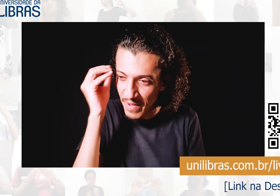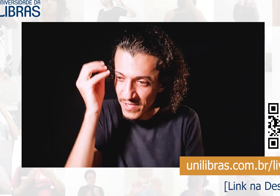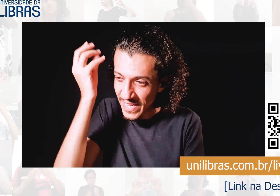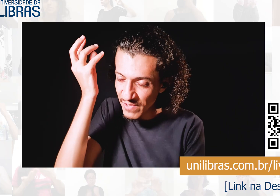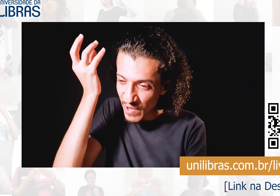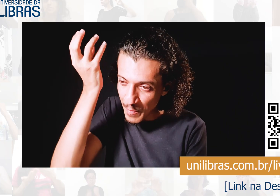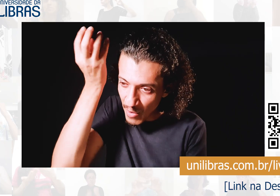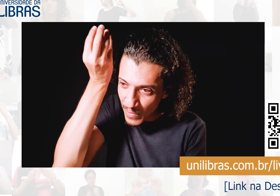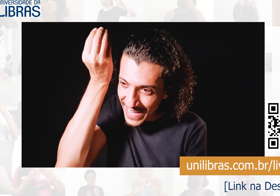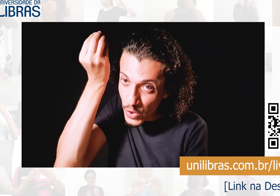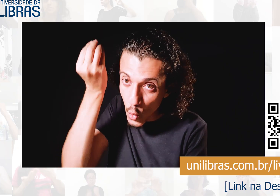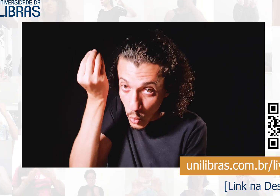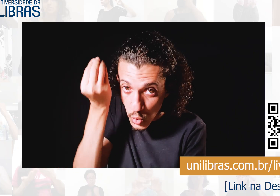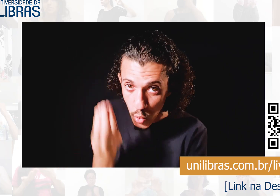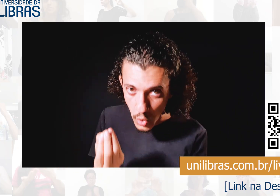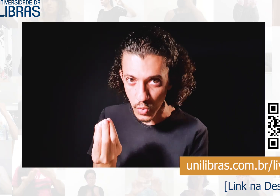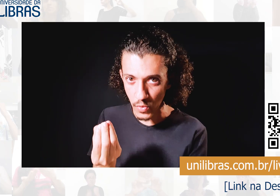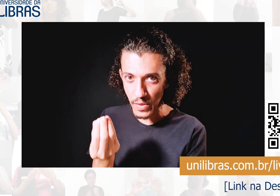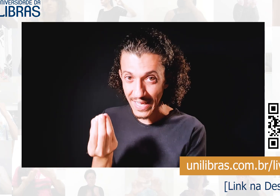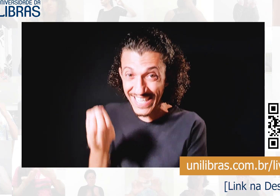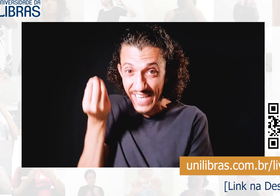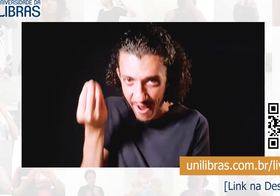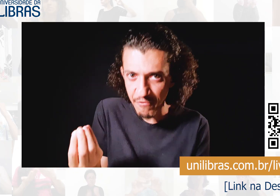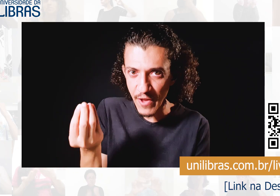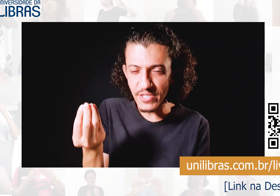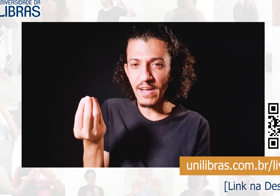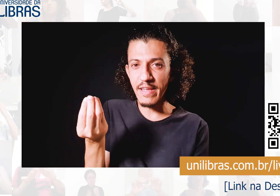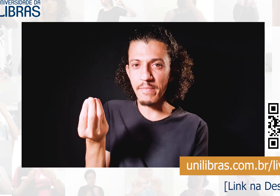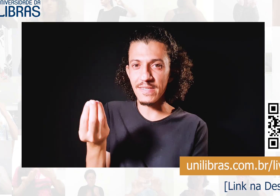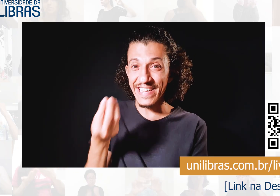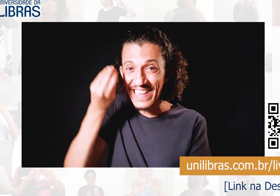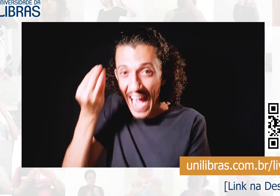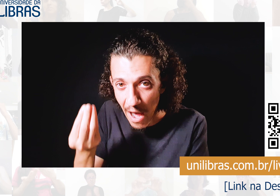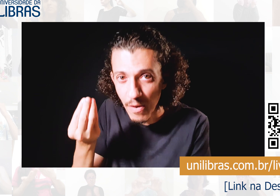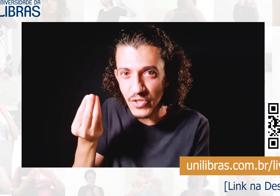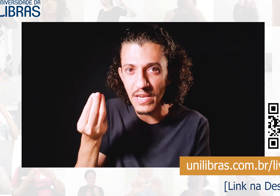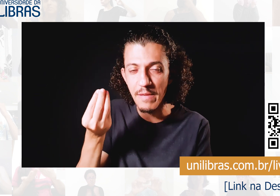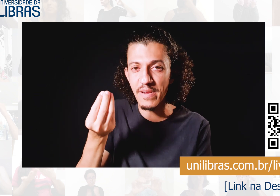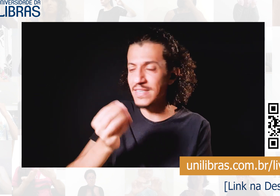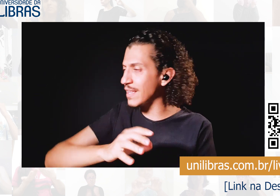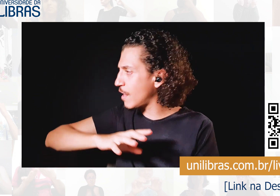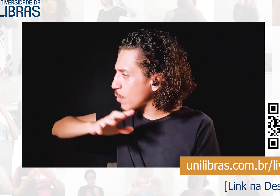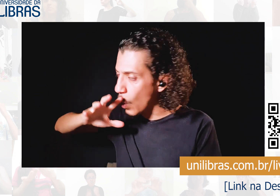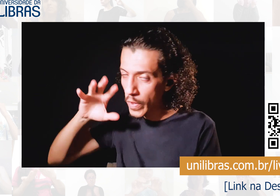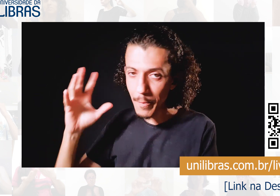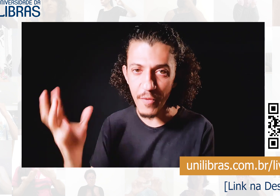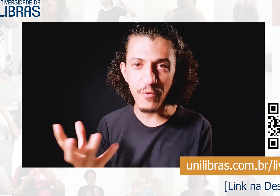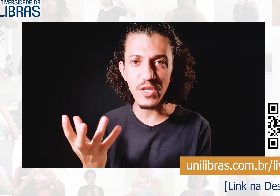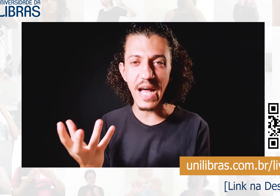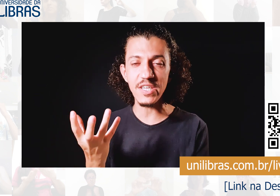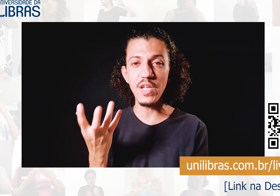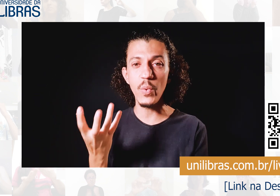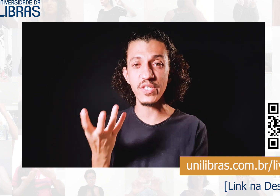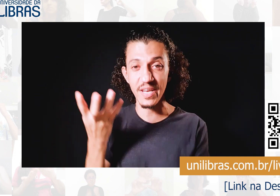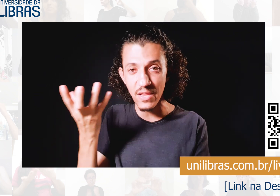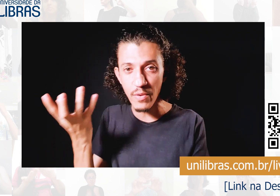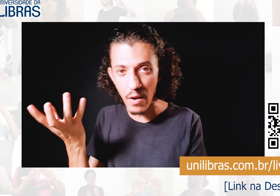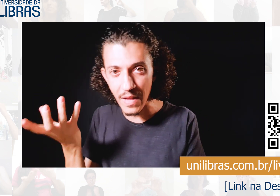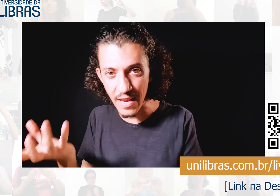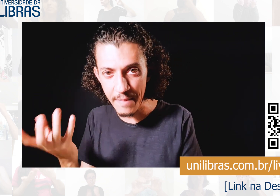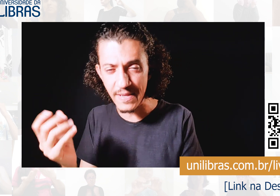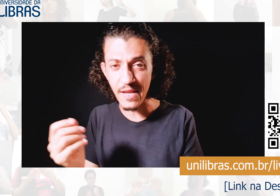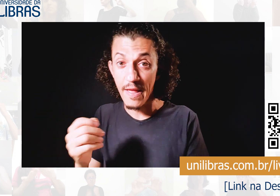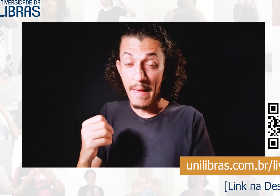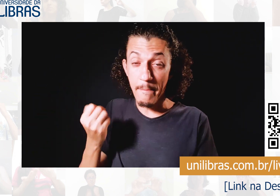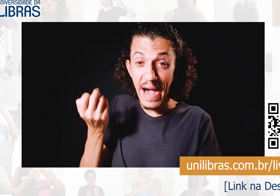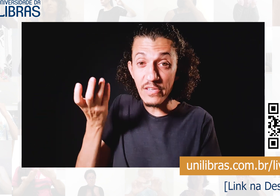pense comigo, se esse fenômeno acontece com o surdo, que já é fluente na Libras, que dá aula de Libras e que tem toda a profundidade linguística natural